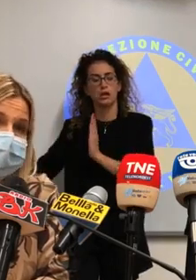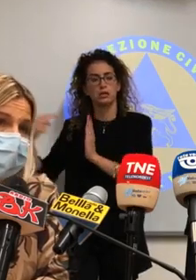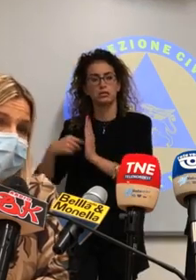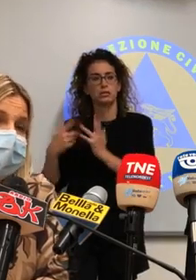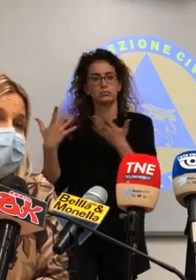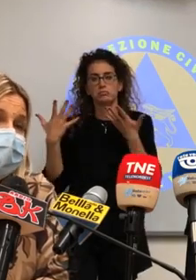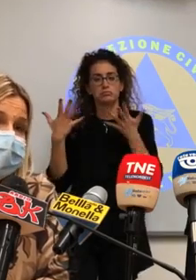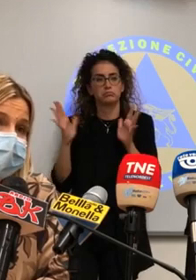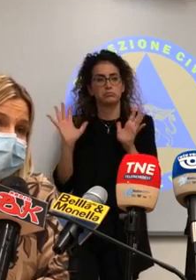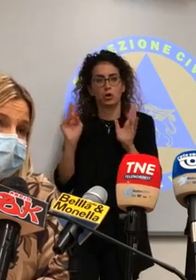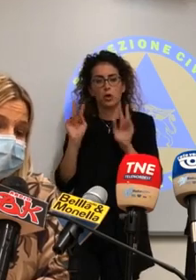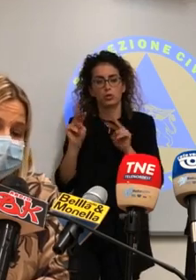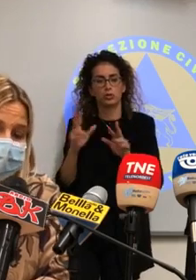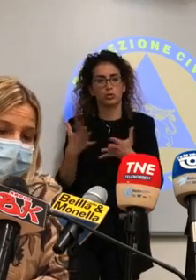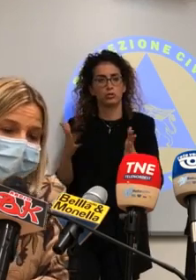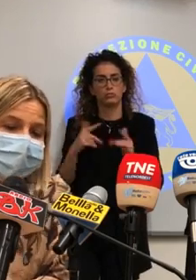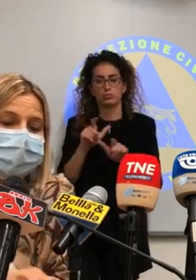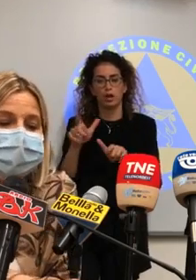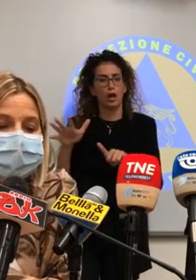risultano altri popolari. Perfetto, grazie.